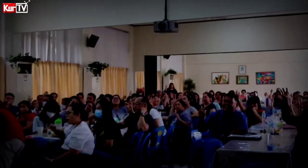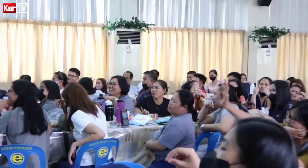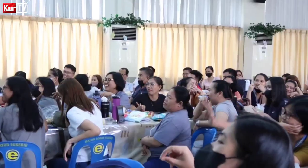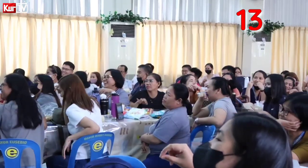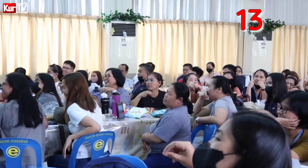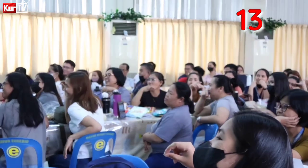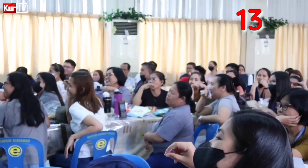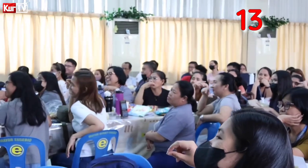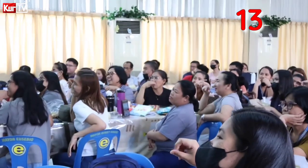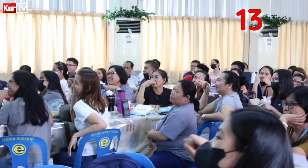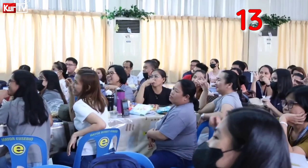Oh, 13!